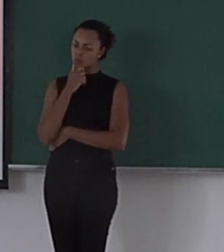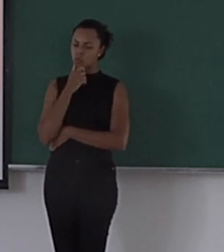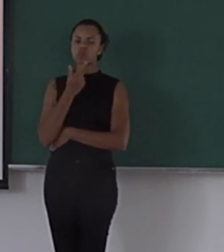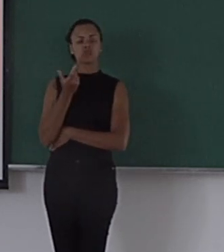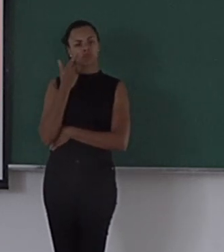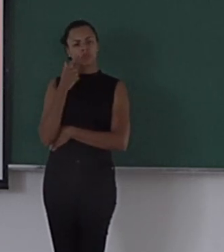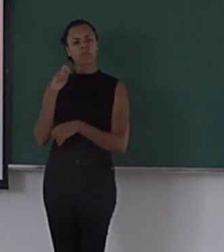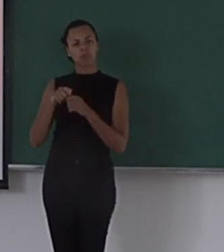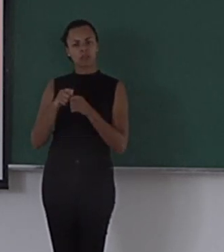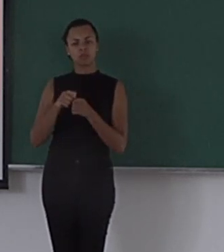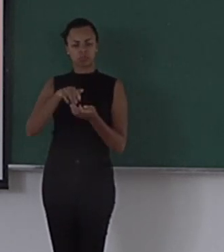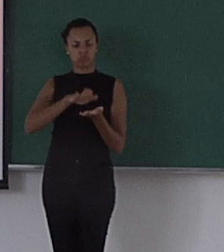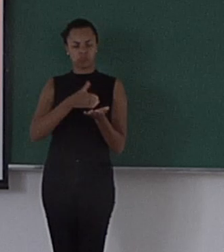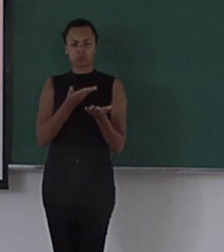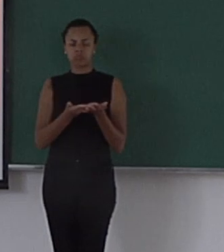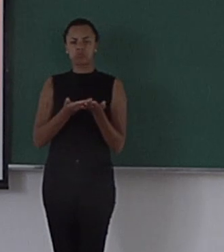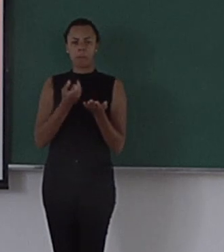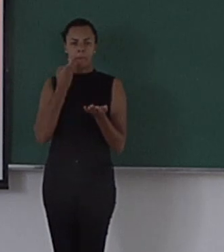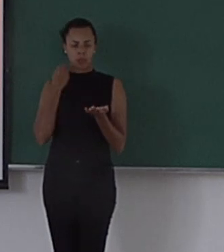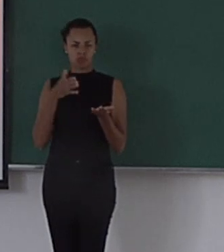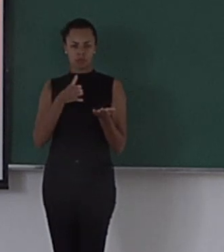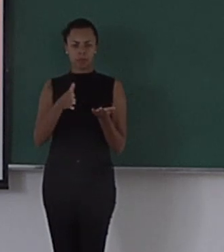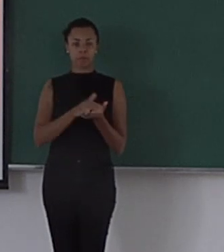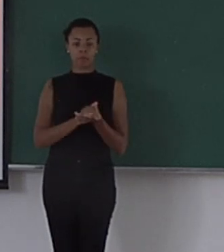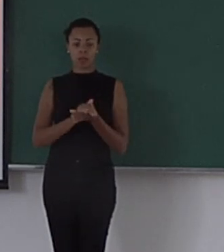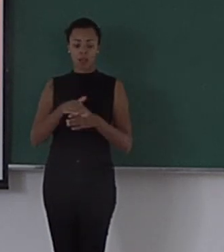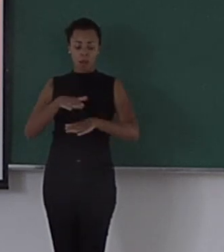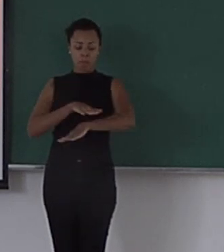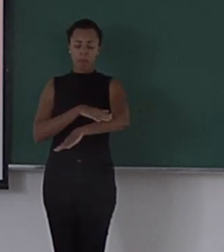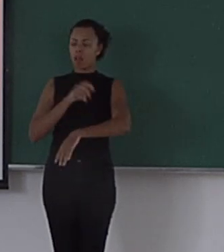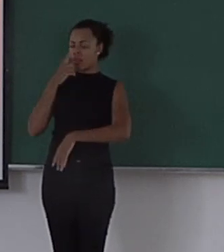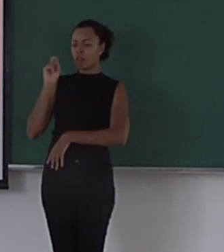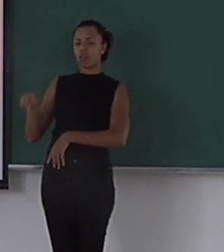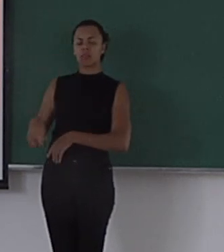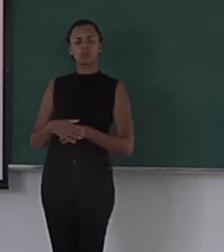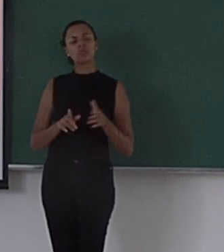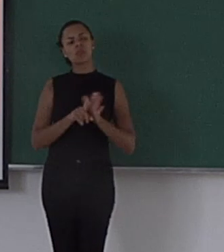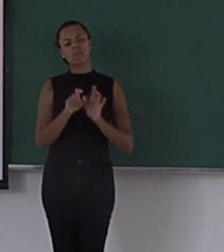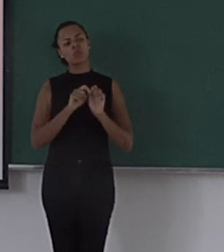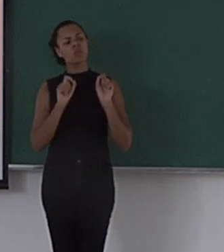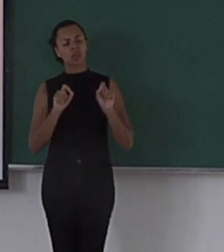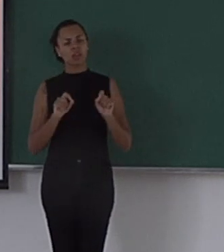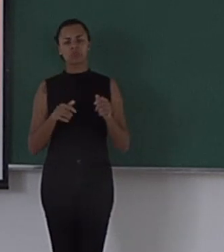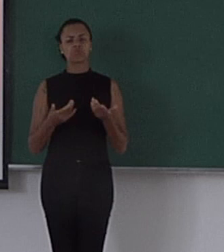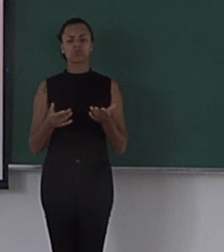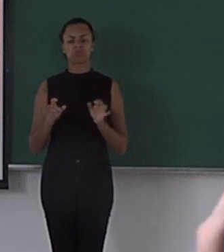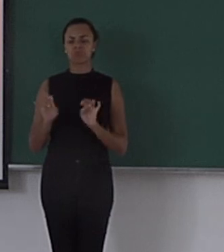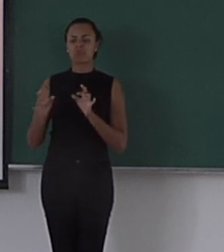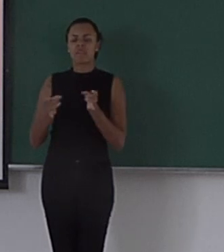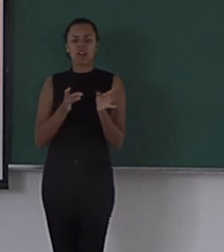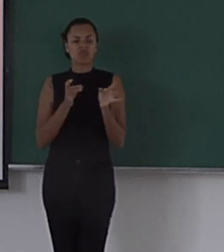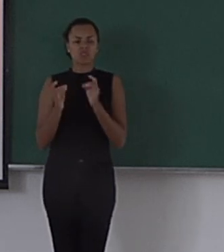fazem os filés do peixe e tal, e a pele, eles jogavam fora. Aí ele perguntou, o que vocês fazem com a pele? Ele falou, a pele a gente